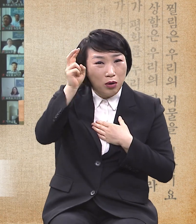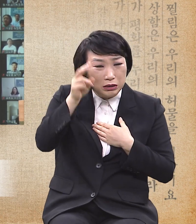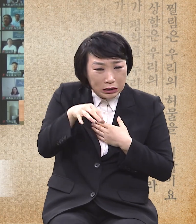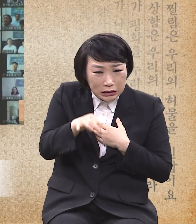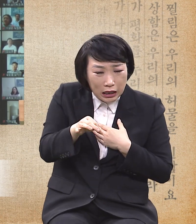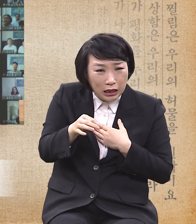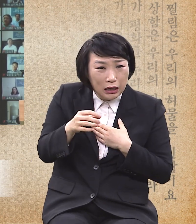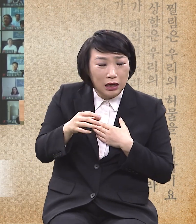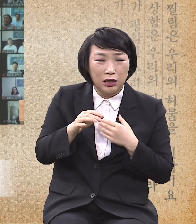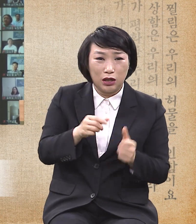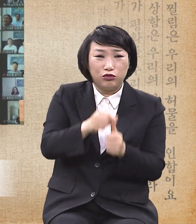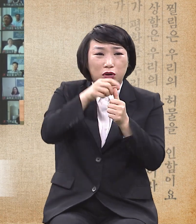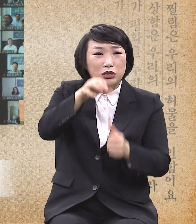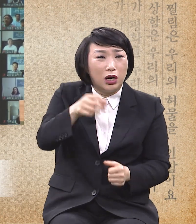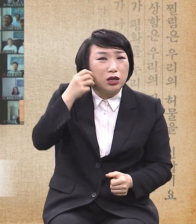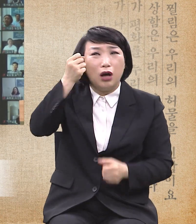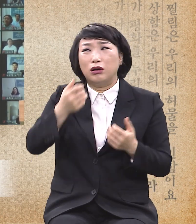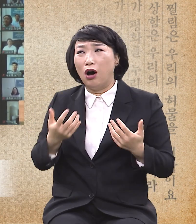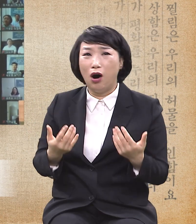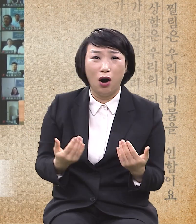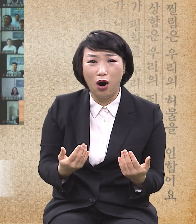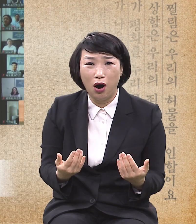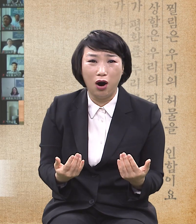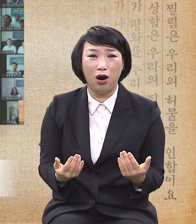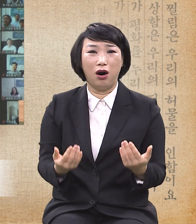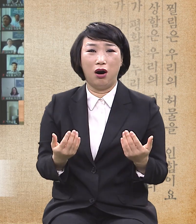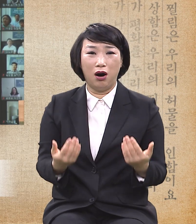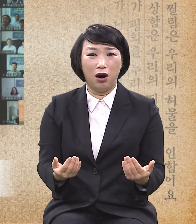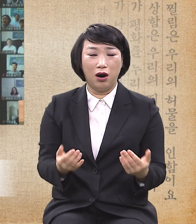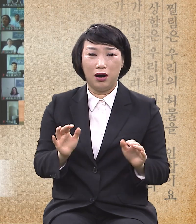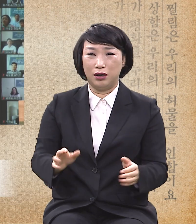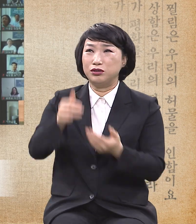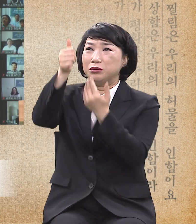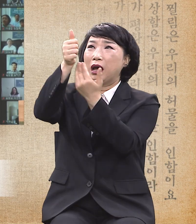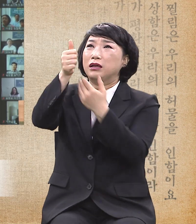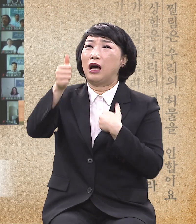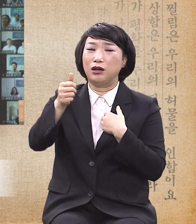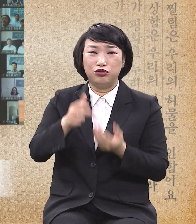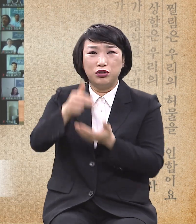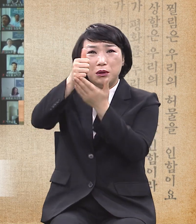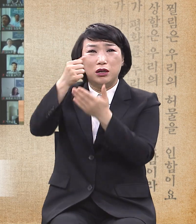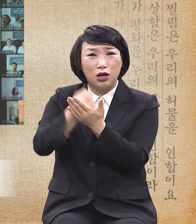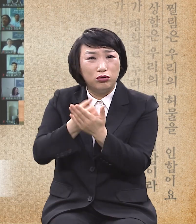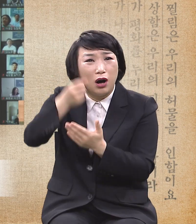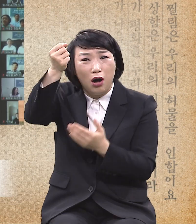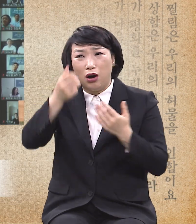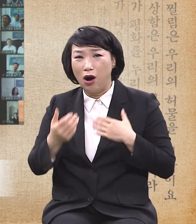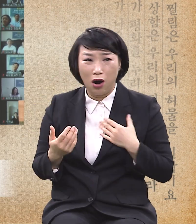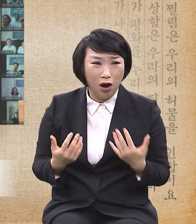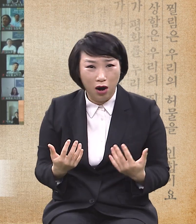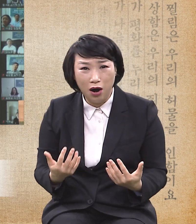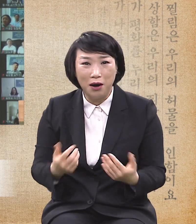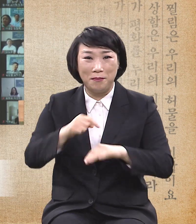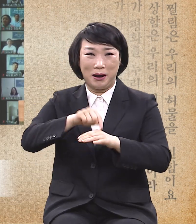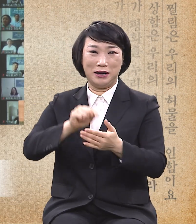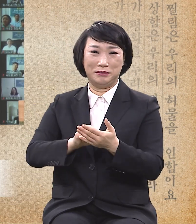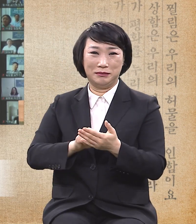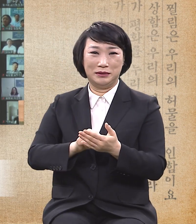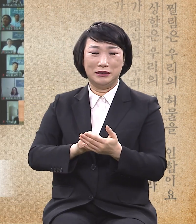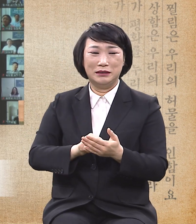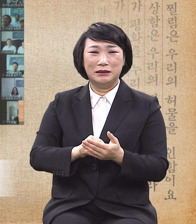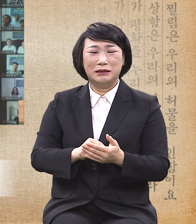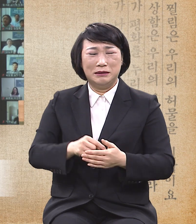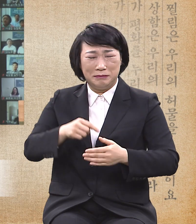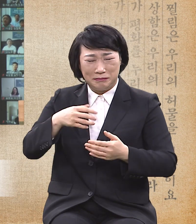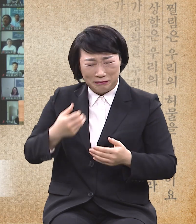이 구원을 등한히 하면 어떻게 할까? 주님 앞에 주님이 서운해하면 어떻게 하실까? 이 마음